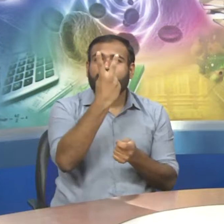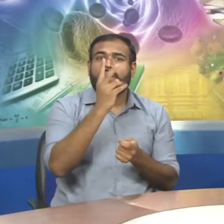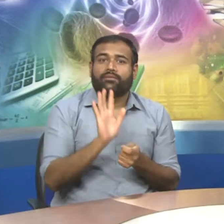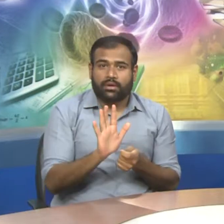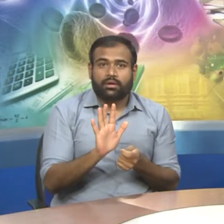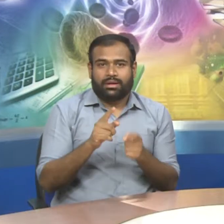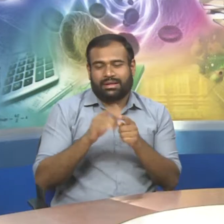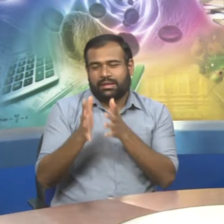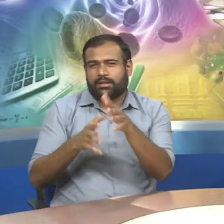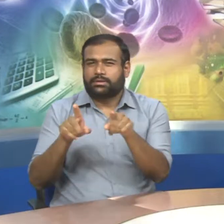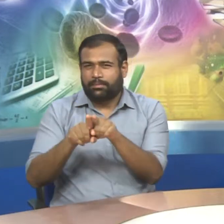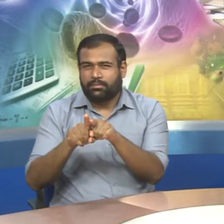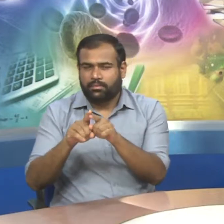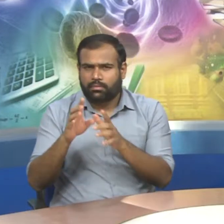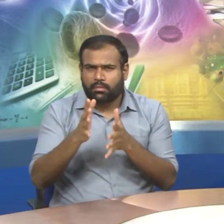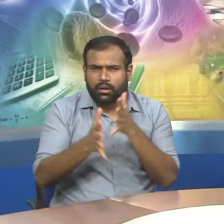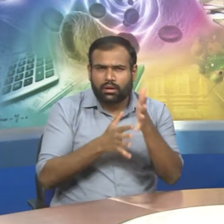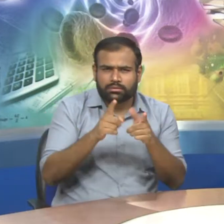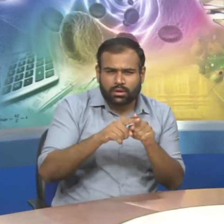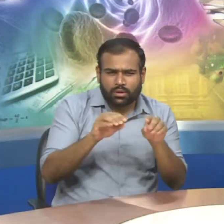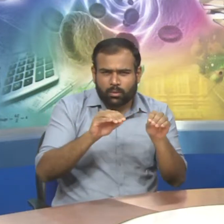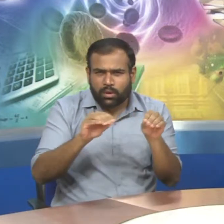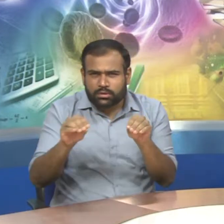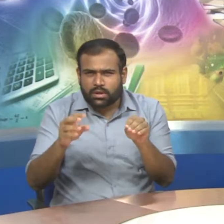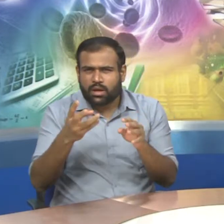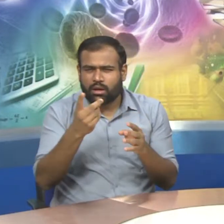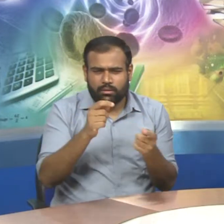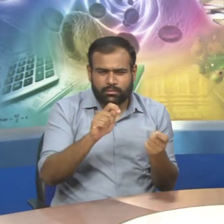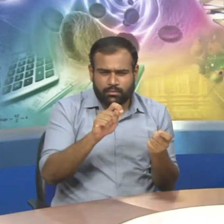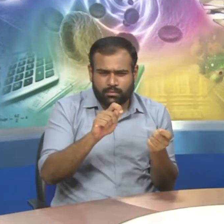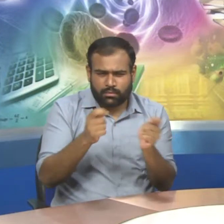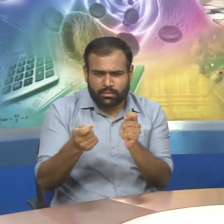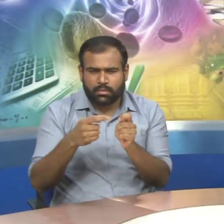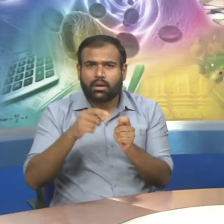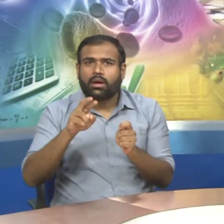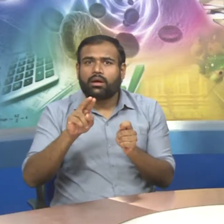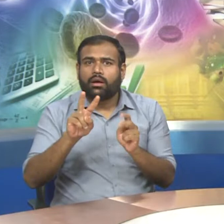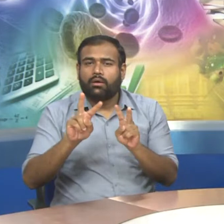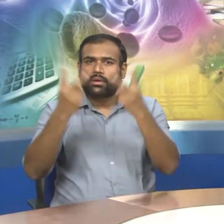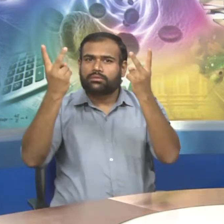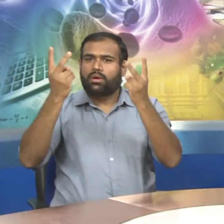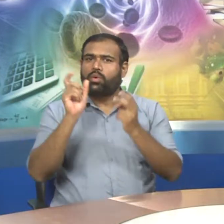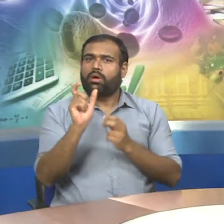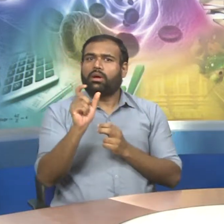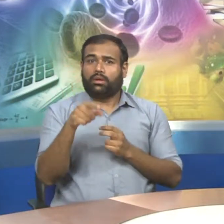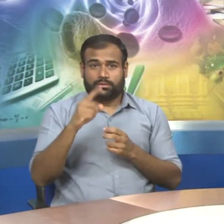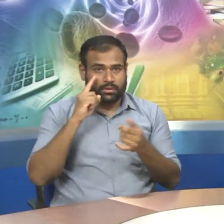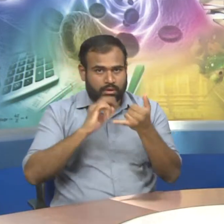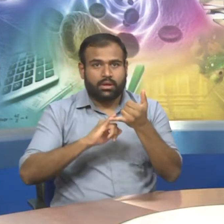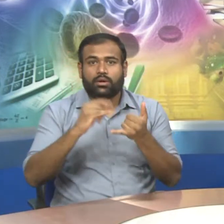Now, from here onwards, we will be understanding how the meanings